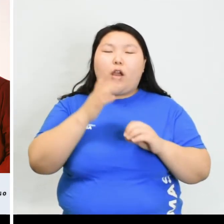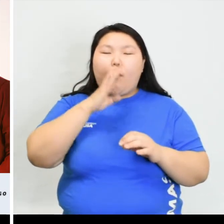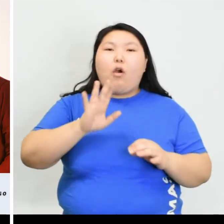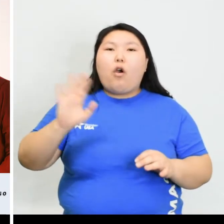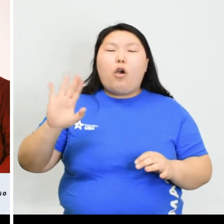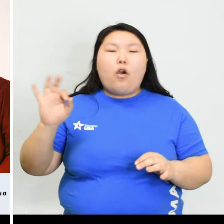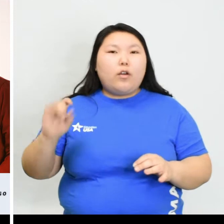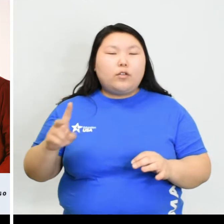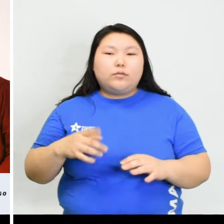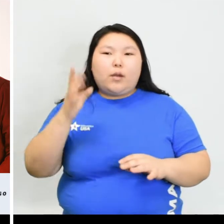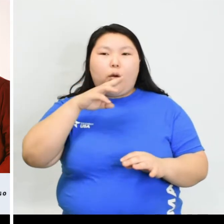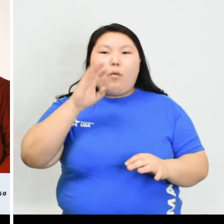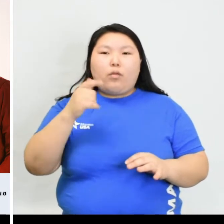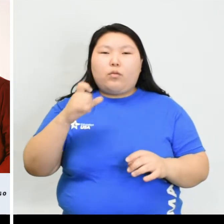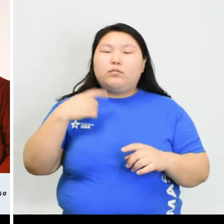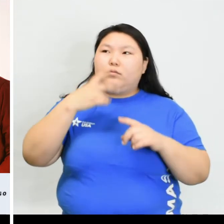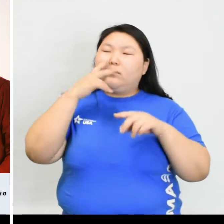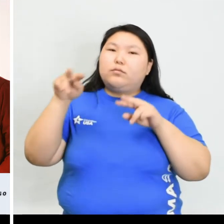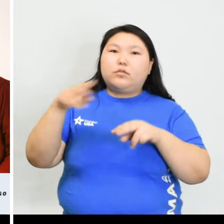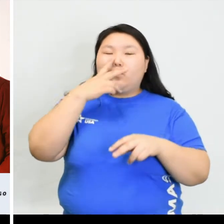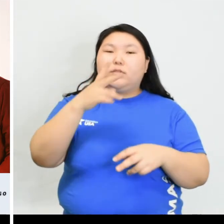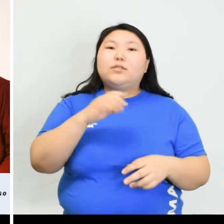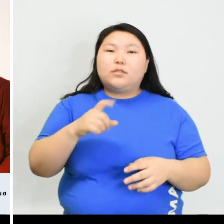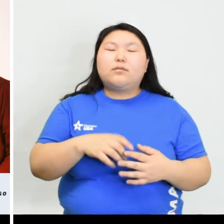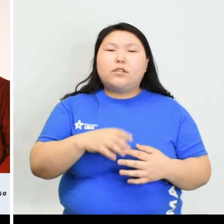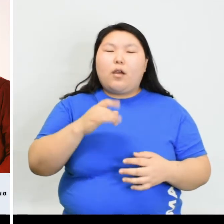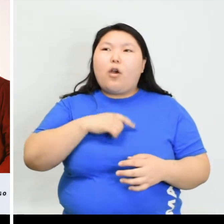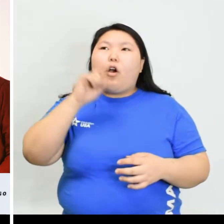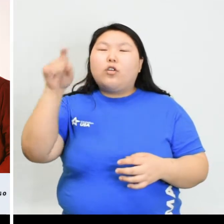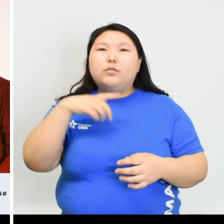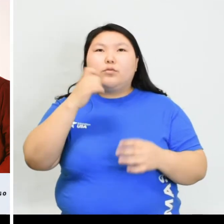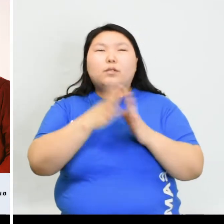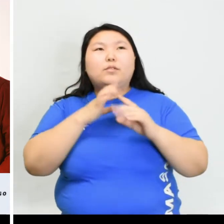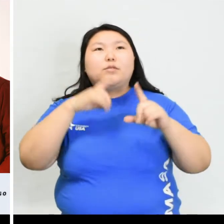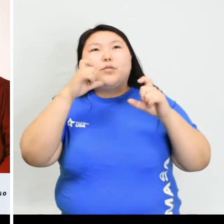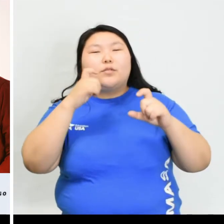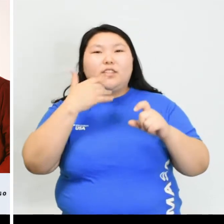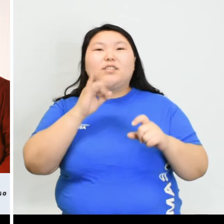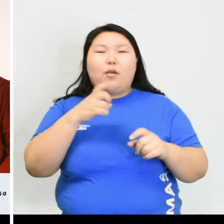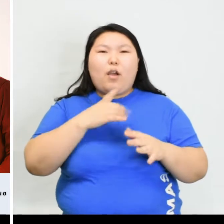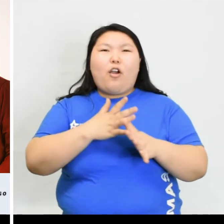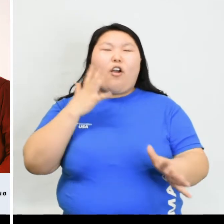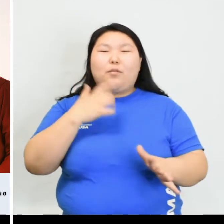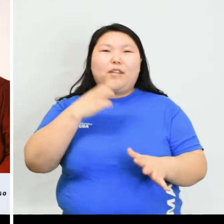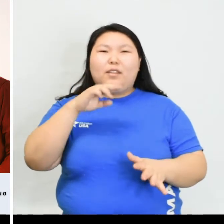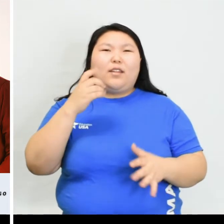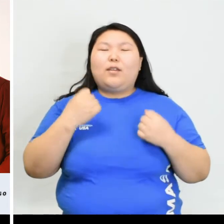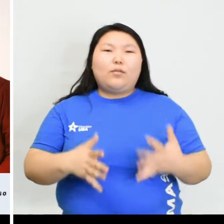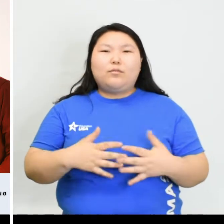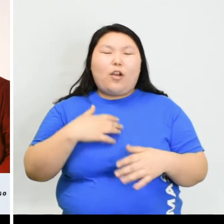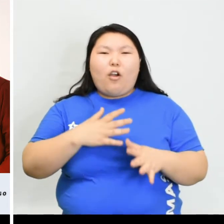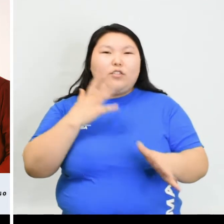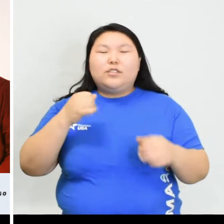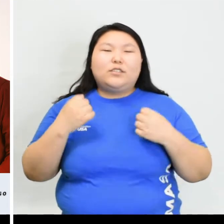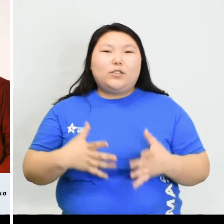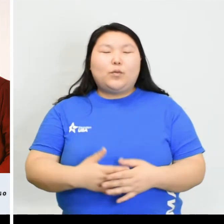холоос нэг тийм ондог усуудыг харж үзлээ. Тэгэл ёо очоод нэг зураг мураг авахулчих гэсэн чинь ер нь очоод нь дийлдэхгүй юм байна. Даа чинь